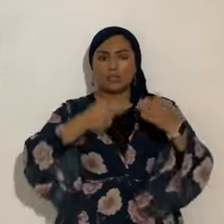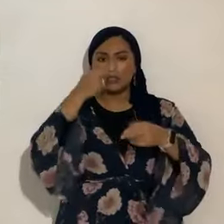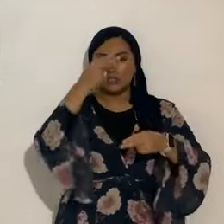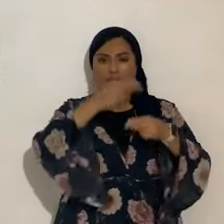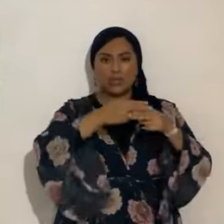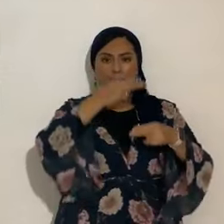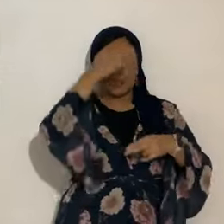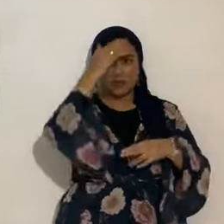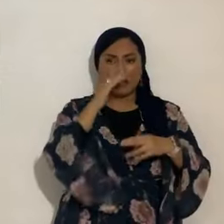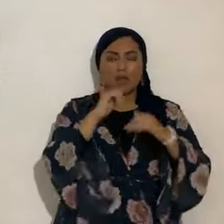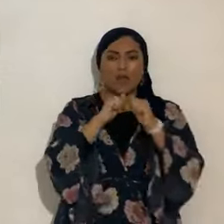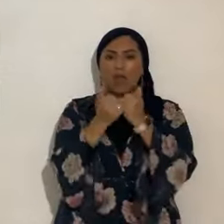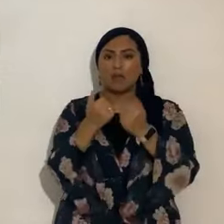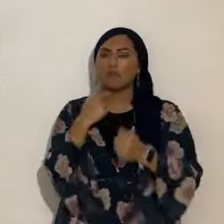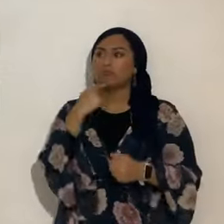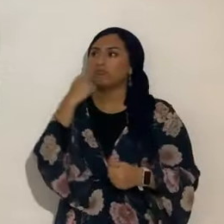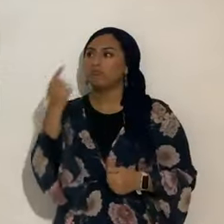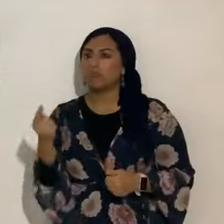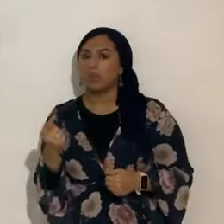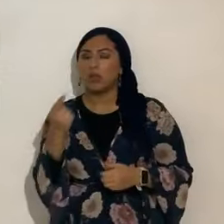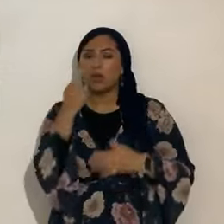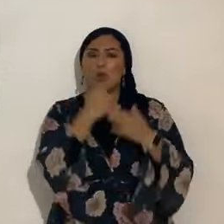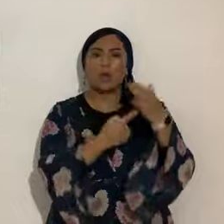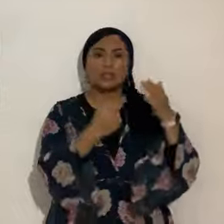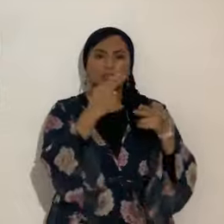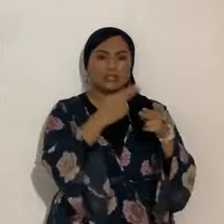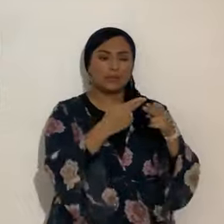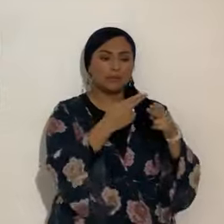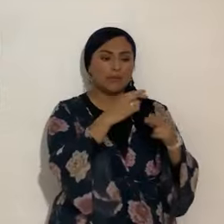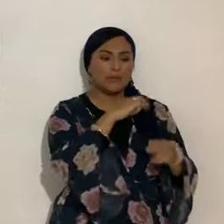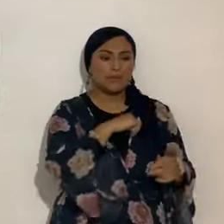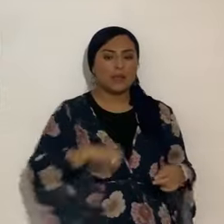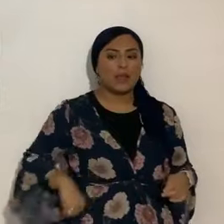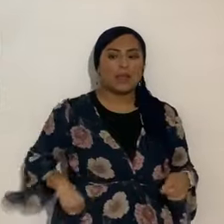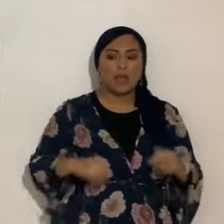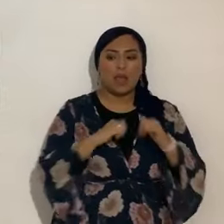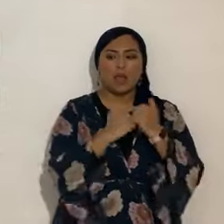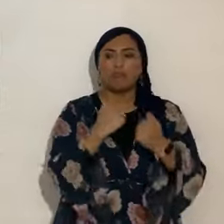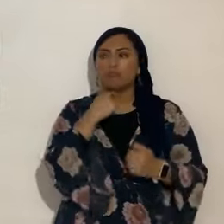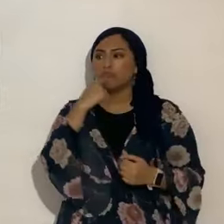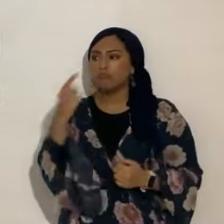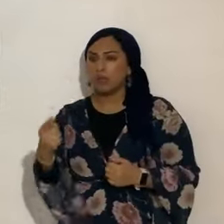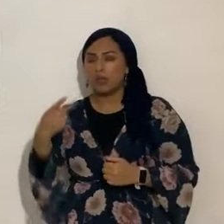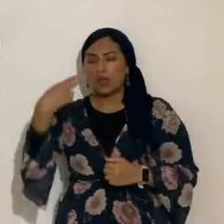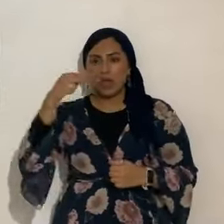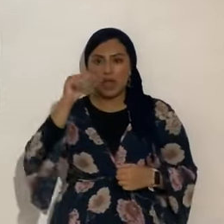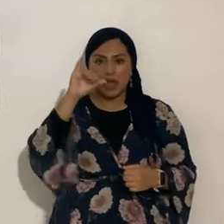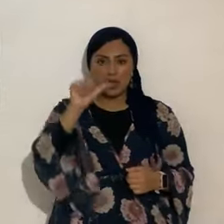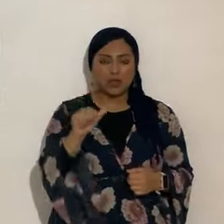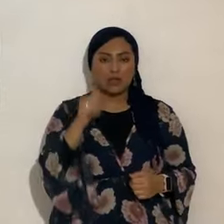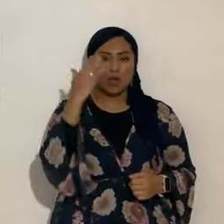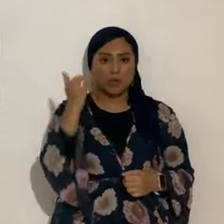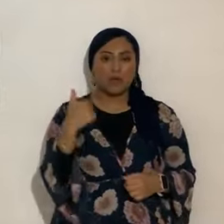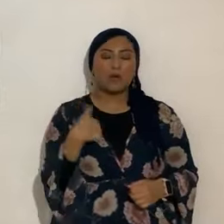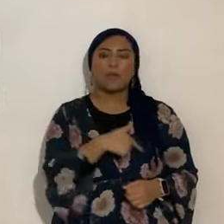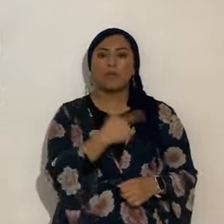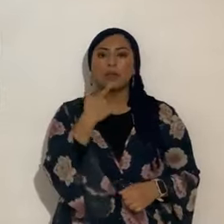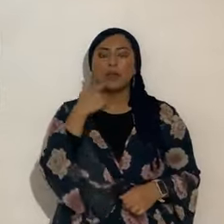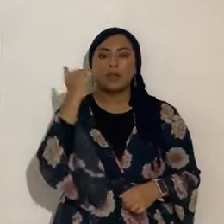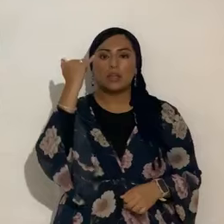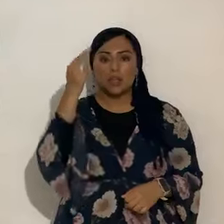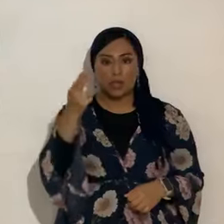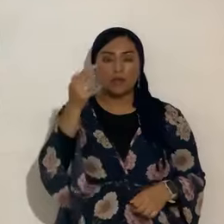Eterno y cómo se debe pronunciar? ¿Y cuál es el nombre del Mesías y cómo se debe pronunciar? Hayah. Por eso decimos Yahweh,